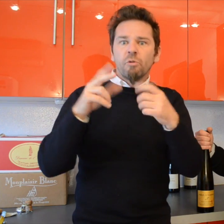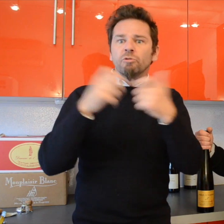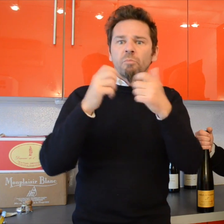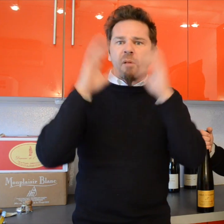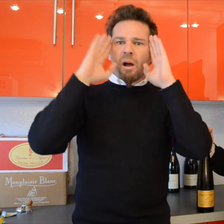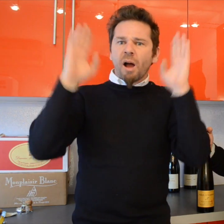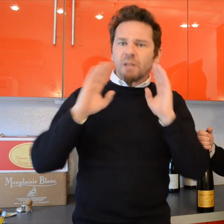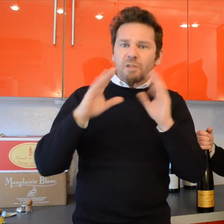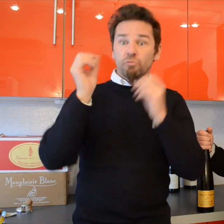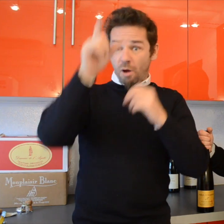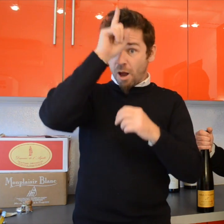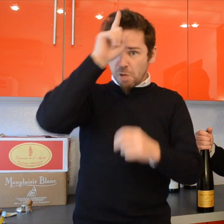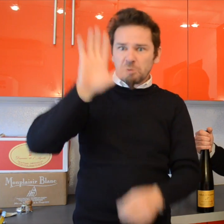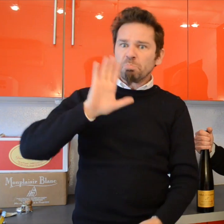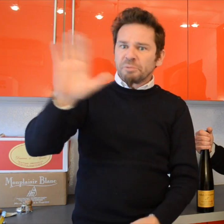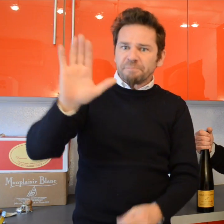des vignobles allemands.